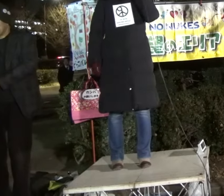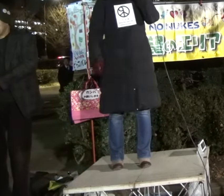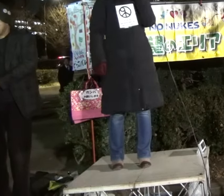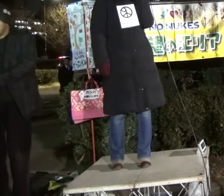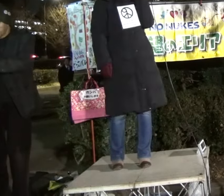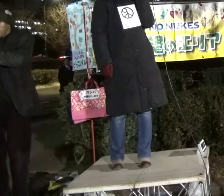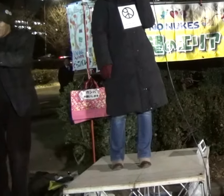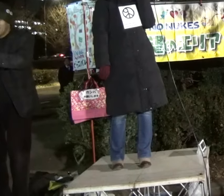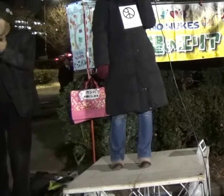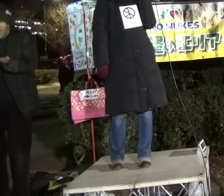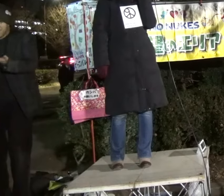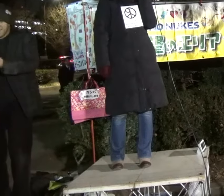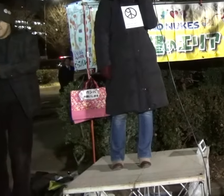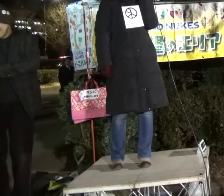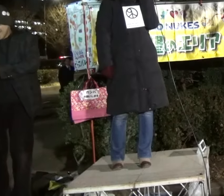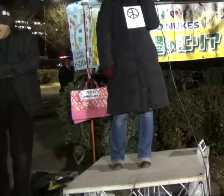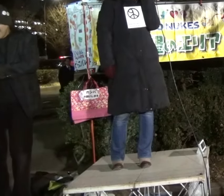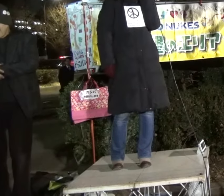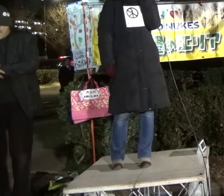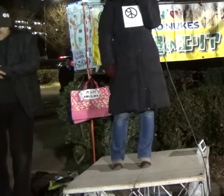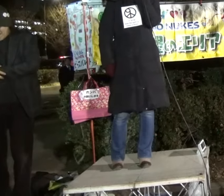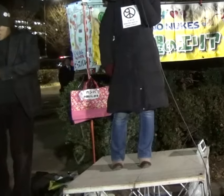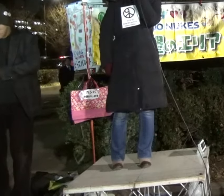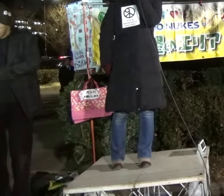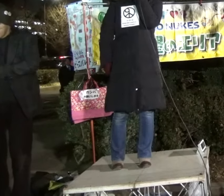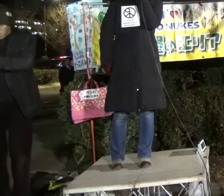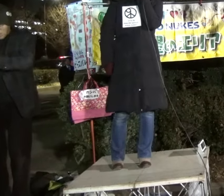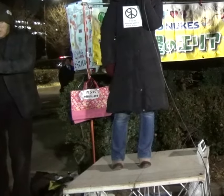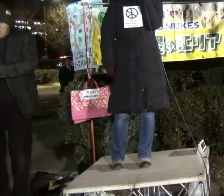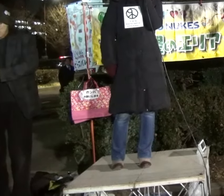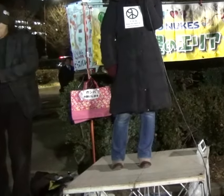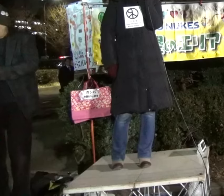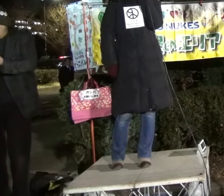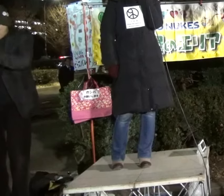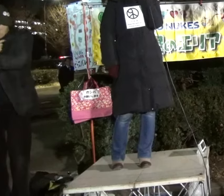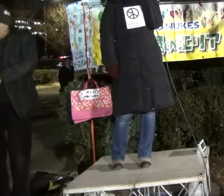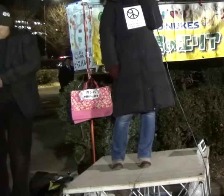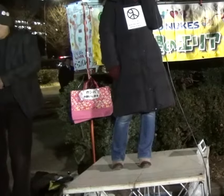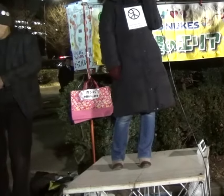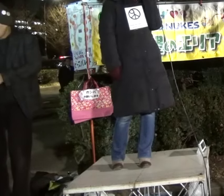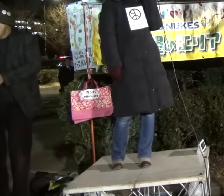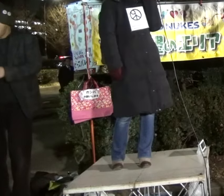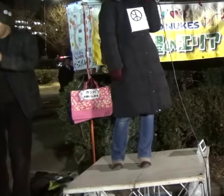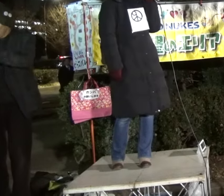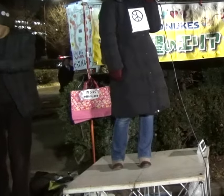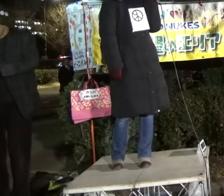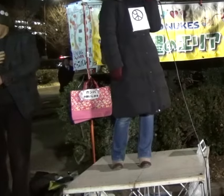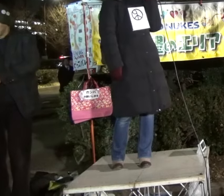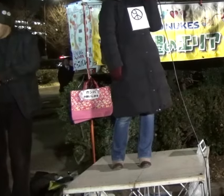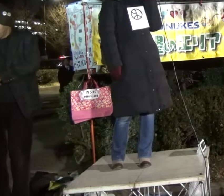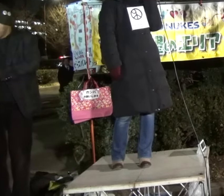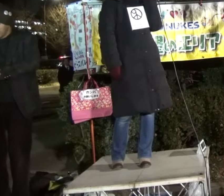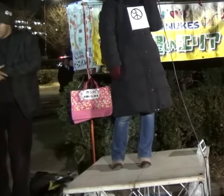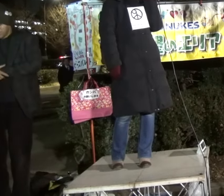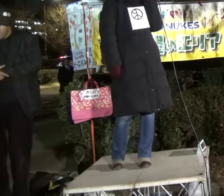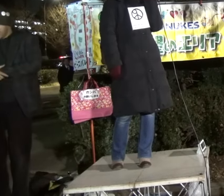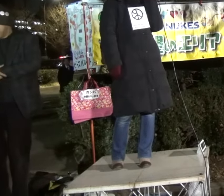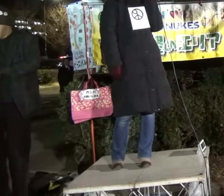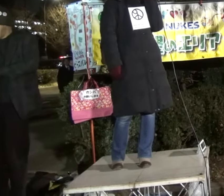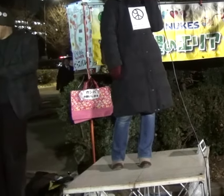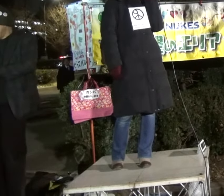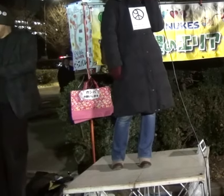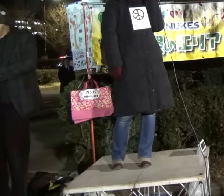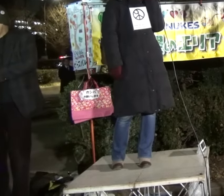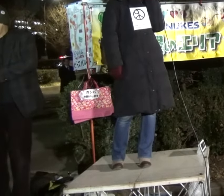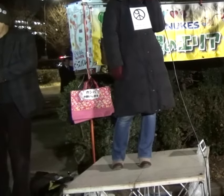た出た出た、 ふざけんなって、読んでないのにどこが間違ってるか分かってるのか お前 って 、 だああいうことを